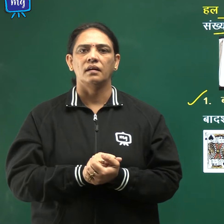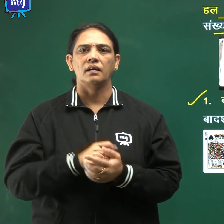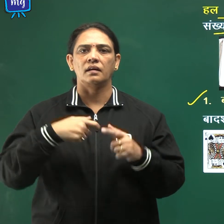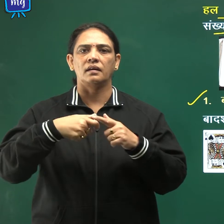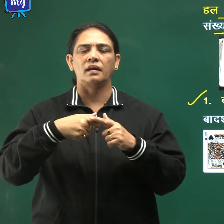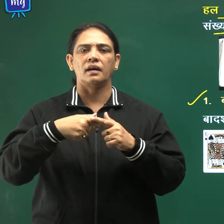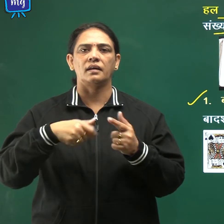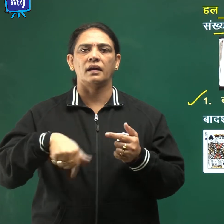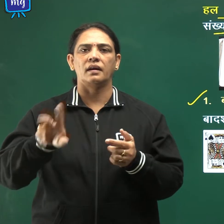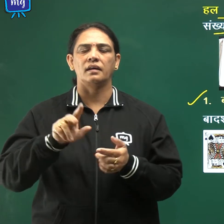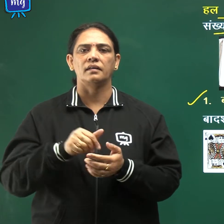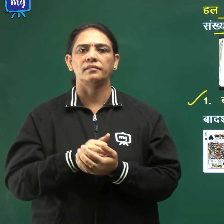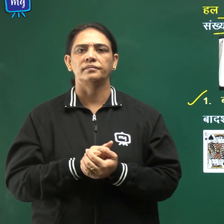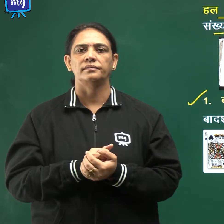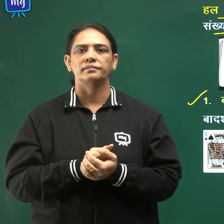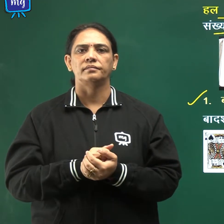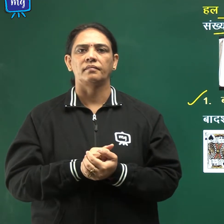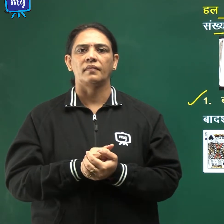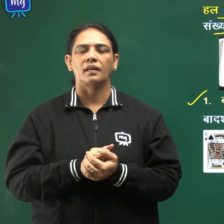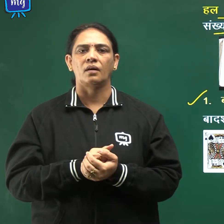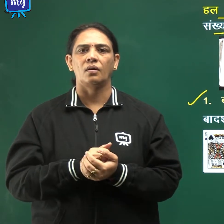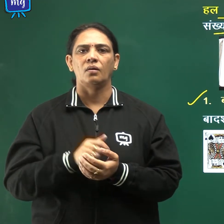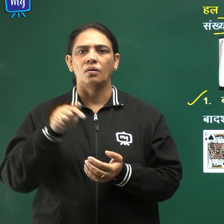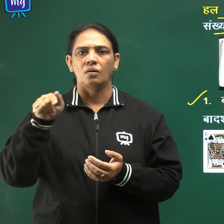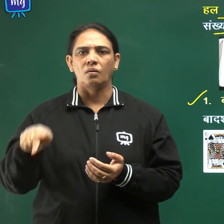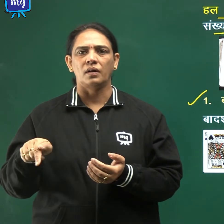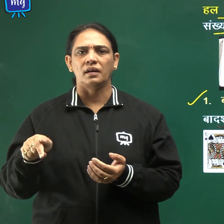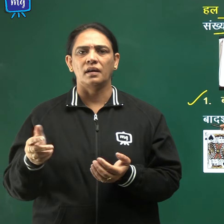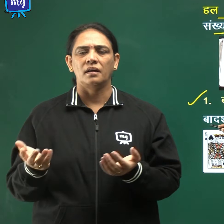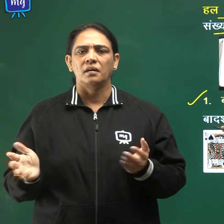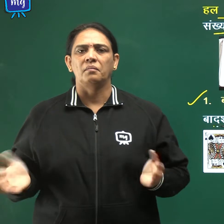के में होने की प्रायिकता